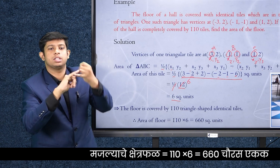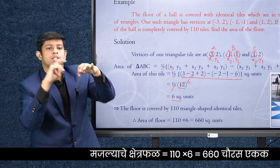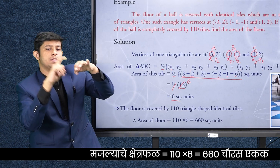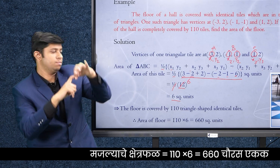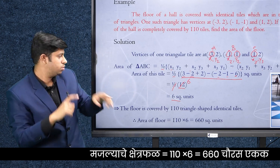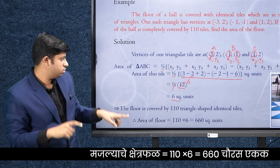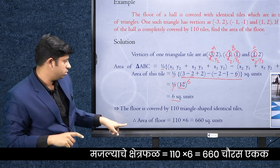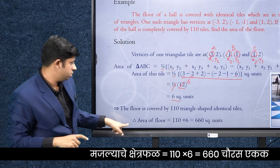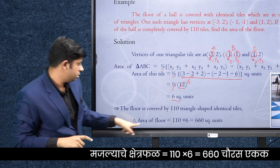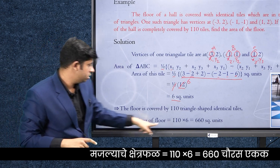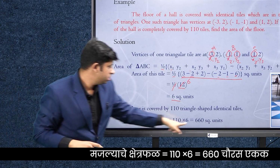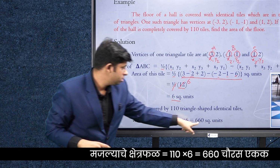1.